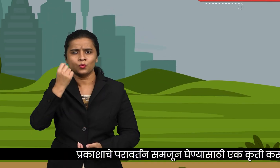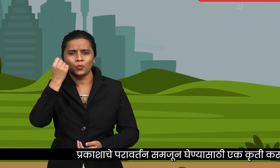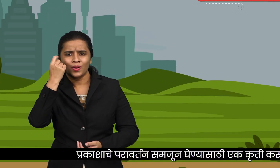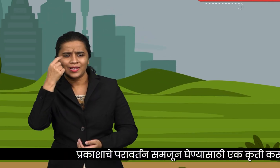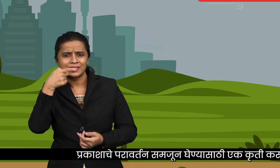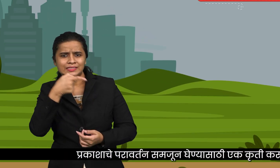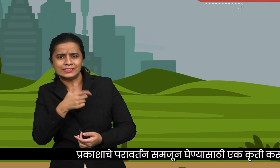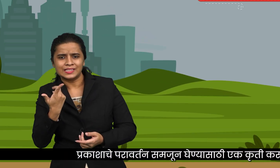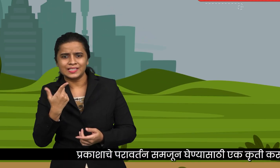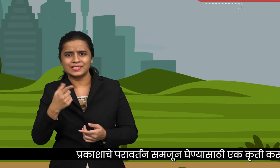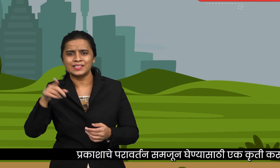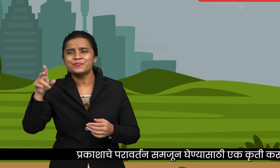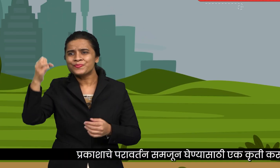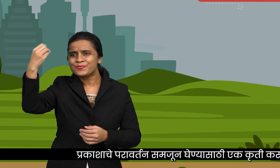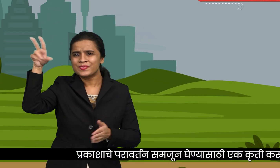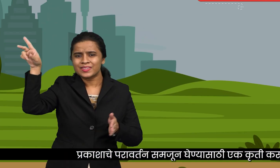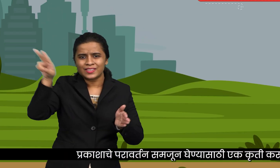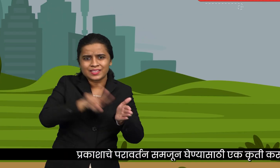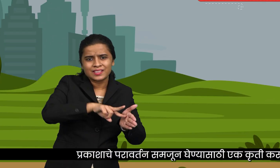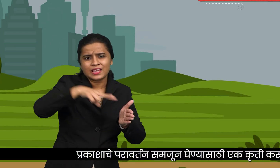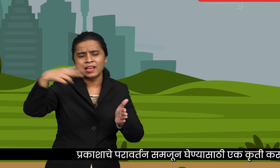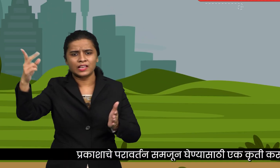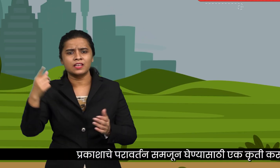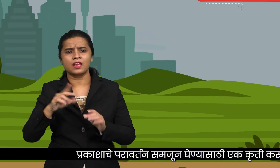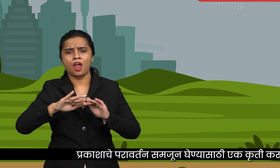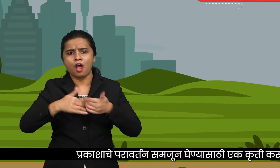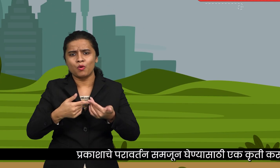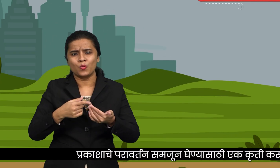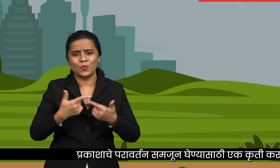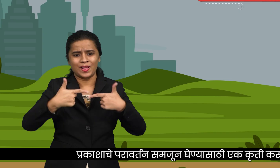प्रकाशाचे परावर्तन समजून घेण्यासाठी एक कृती करूया.